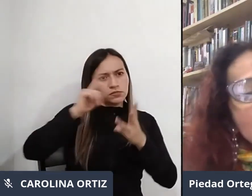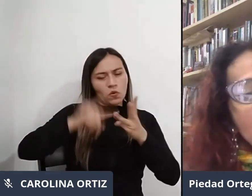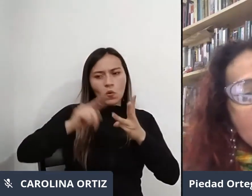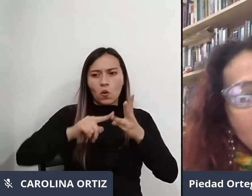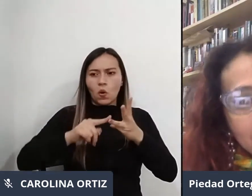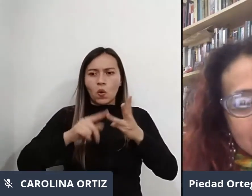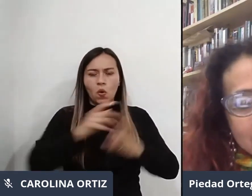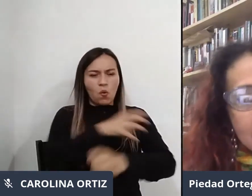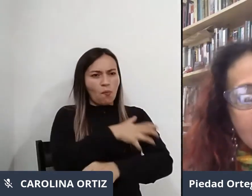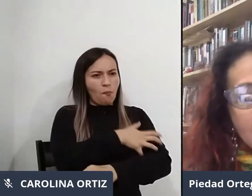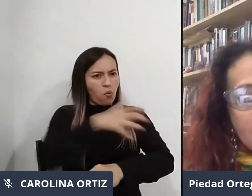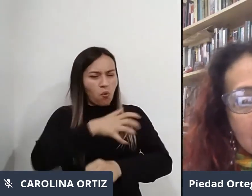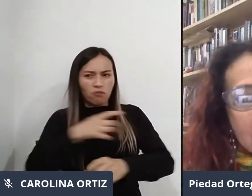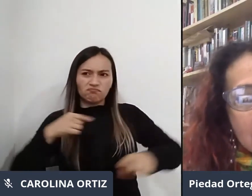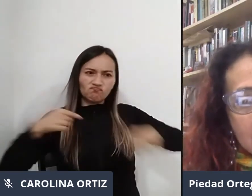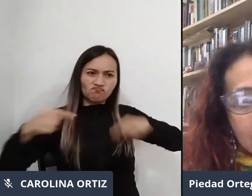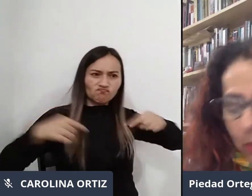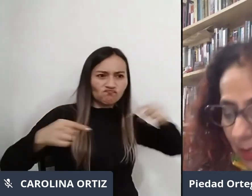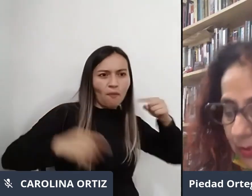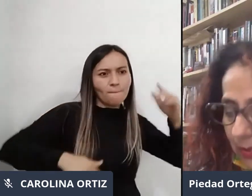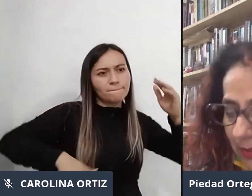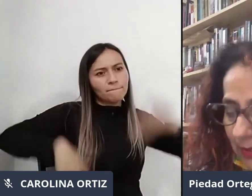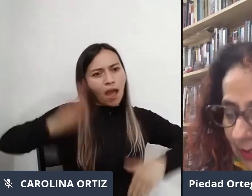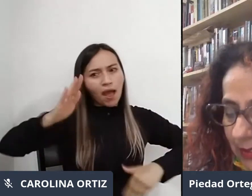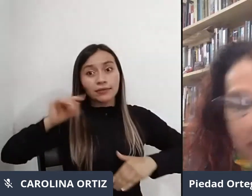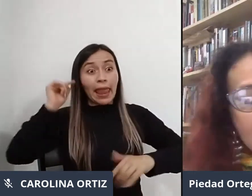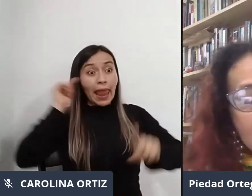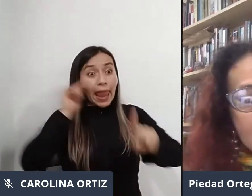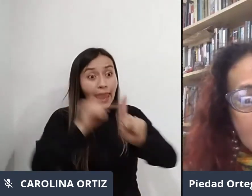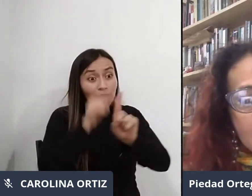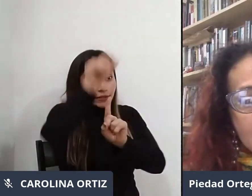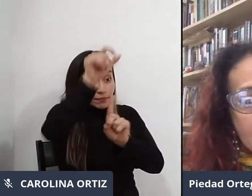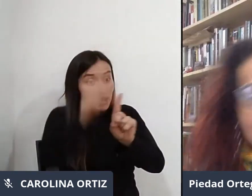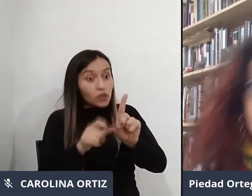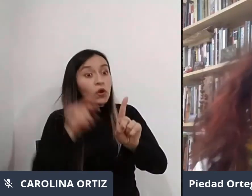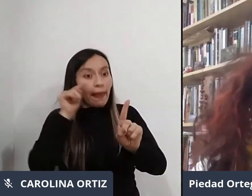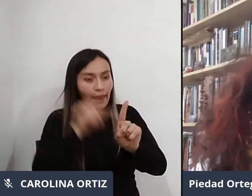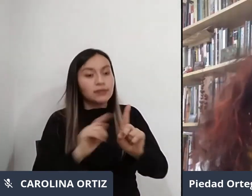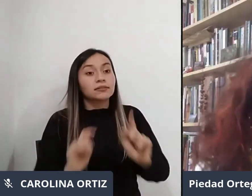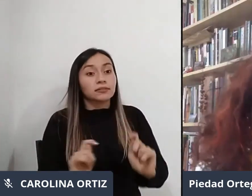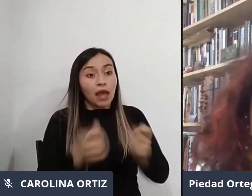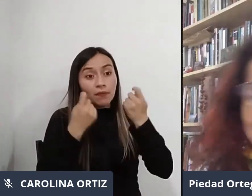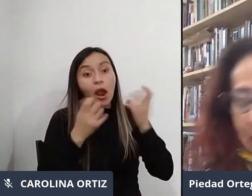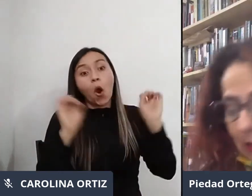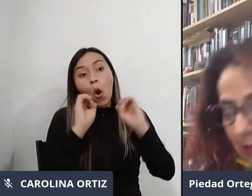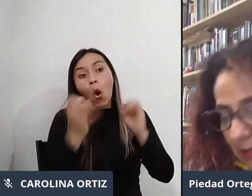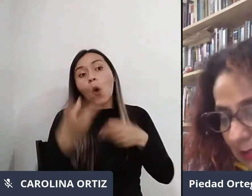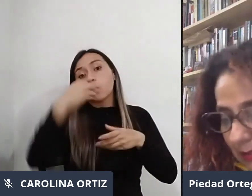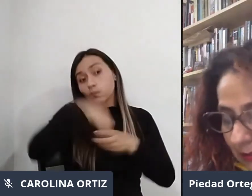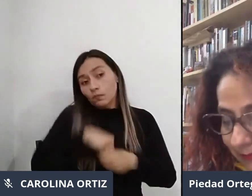del que sea más competitivo, y podríamos también decir del que se quede en casa,